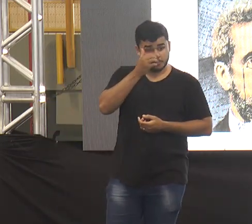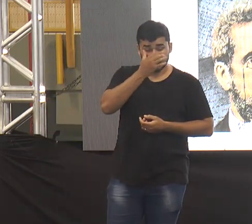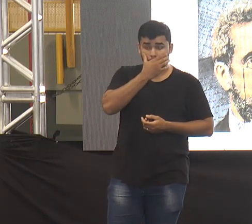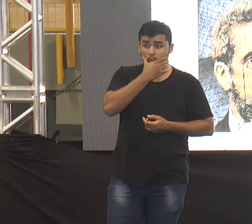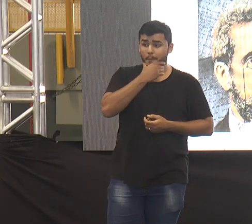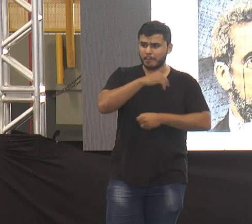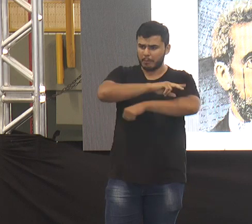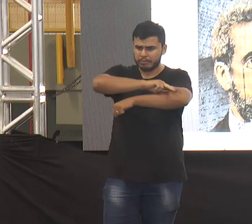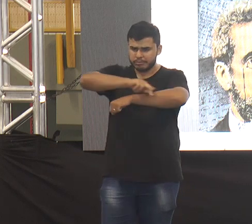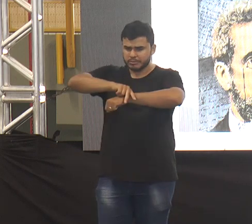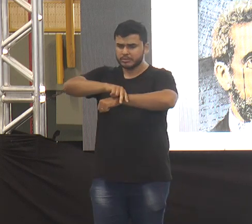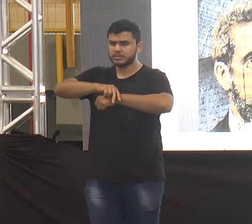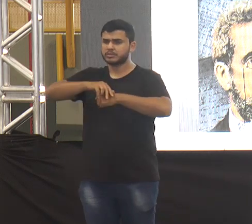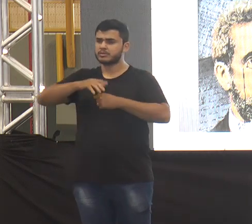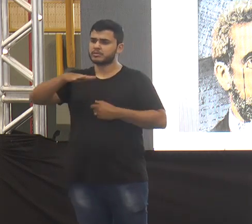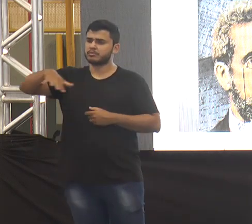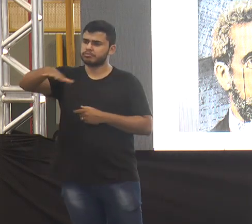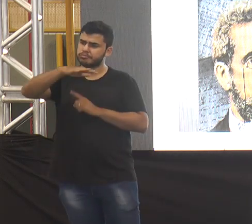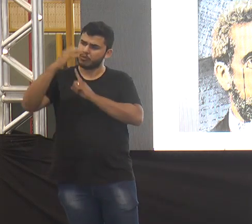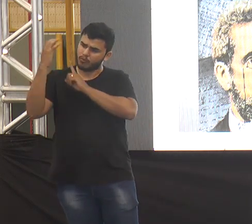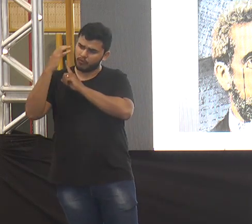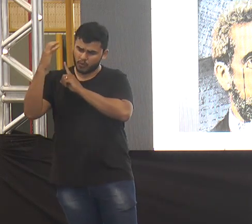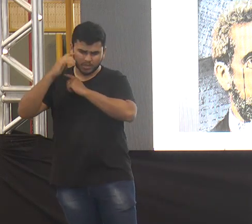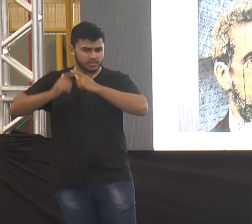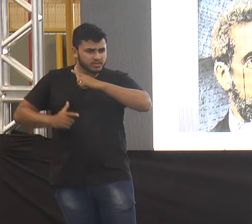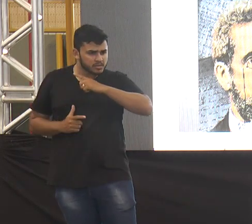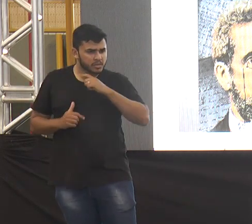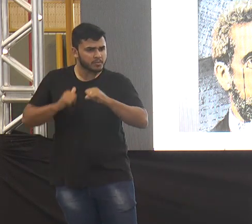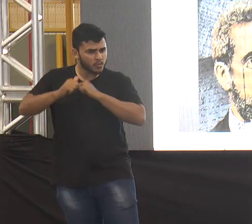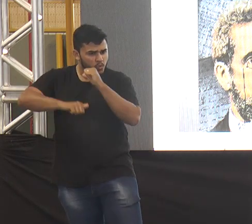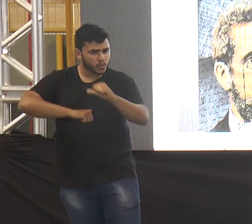O meio determina o meu caráter e o meu comportamento?